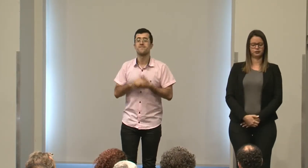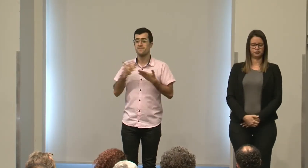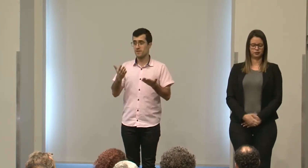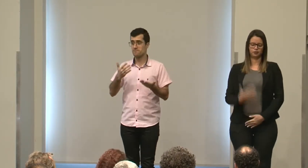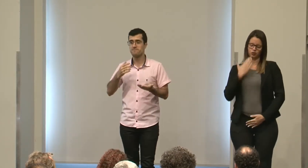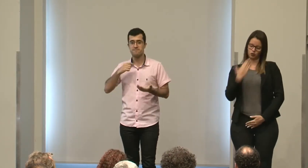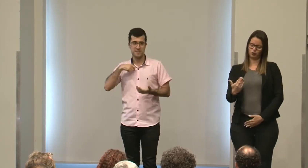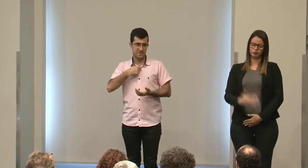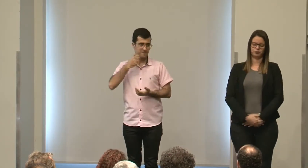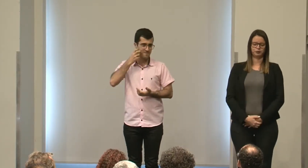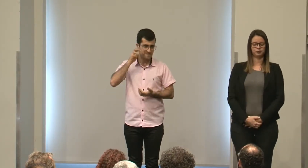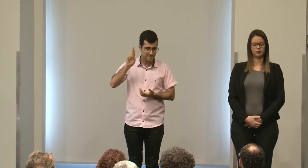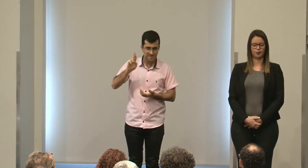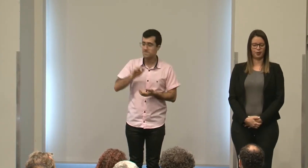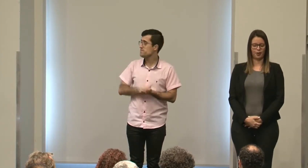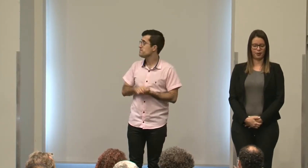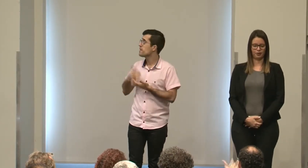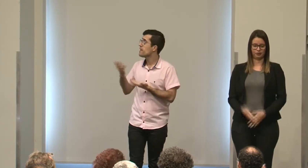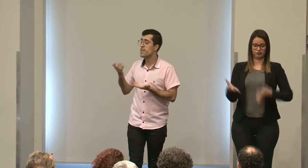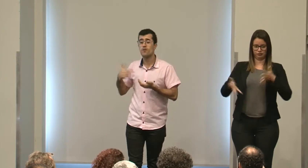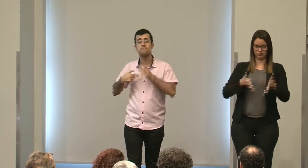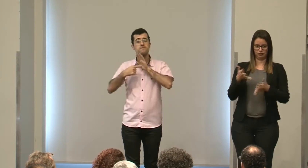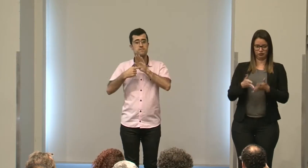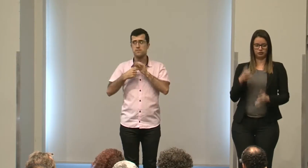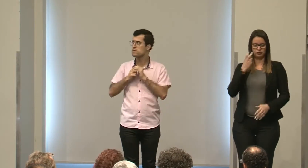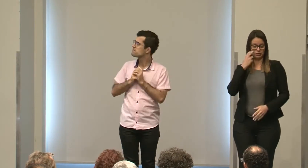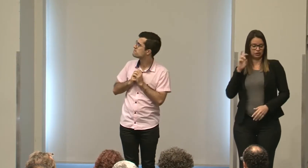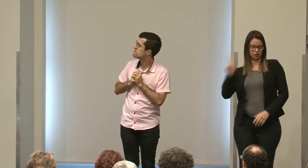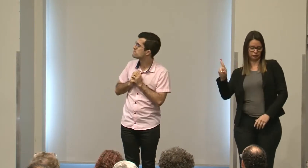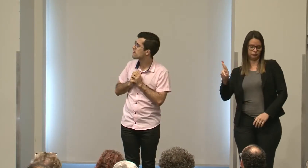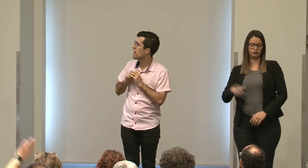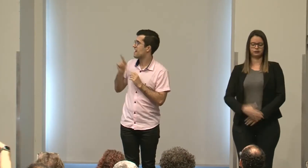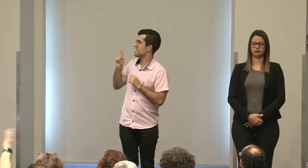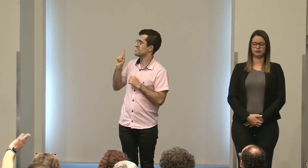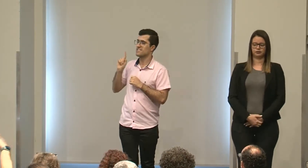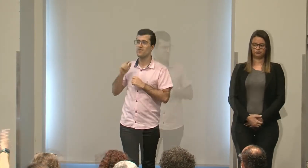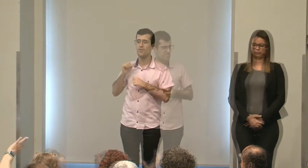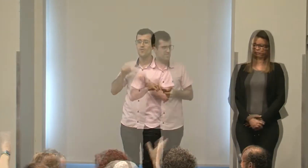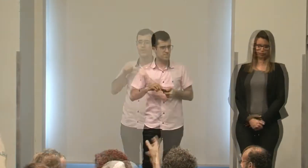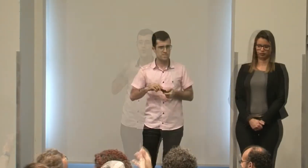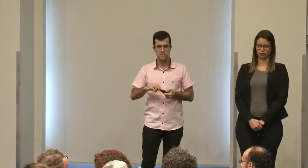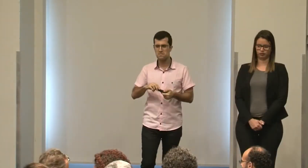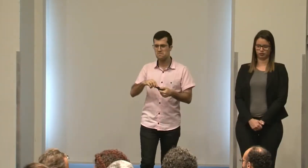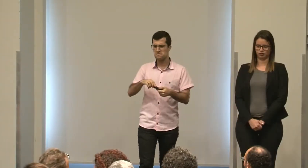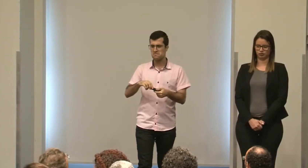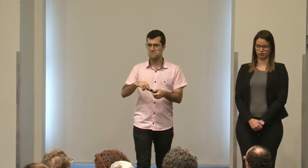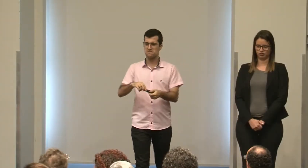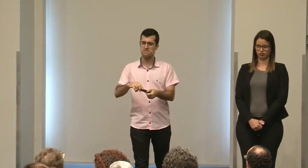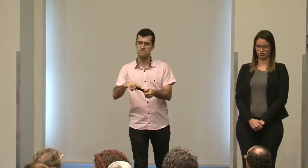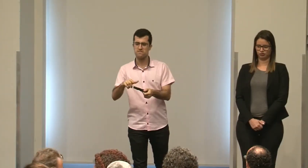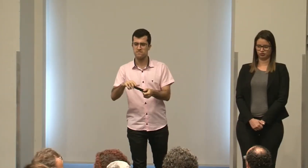possa me tocar, para que eu possa saber do que se trata.